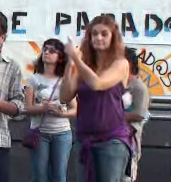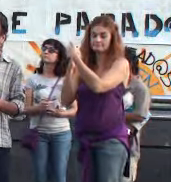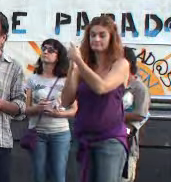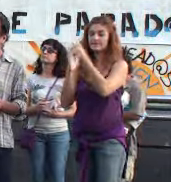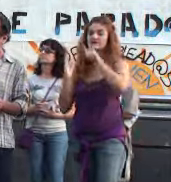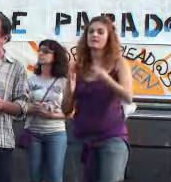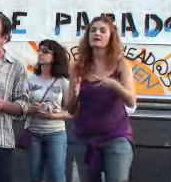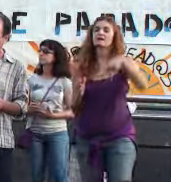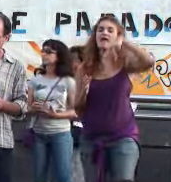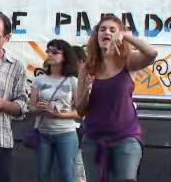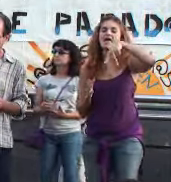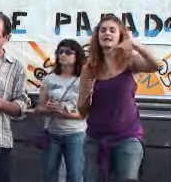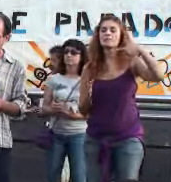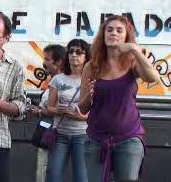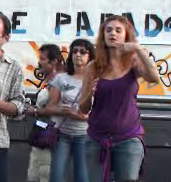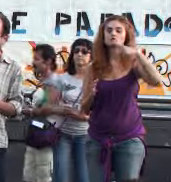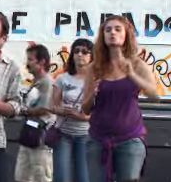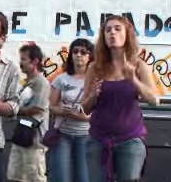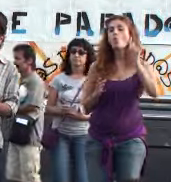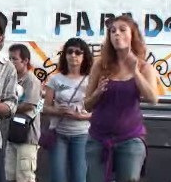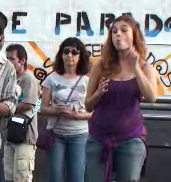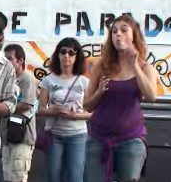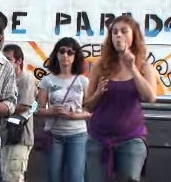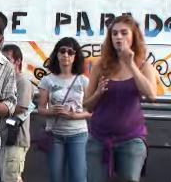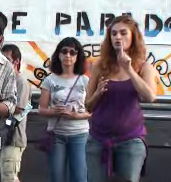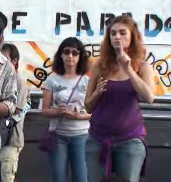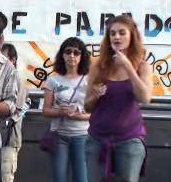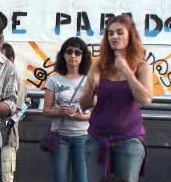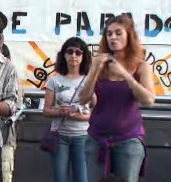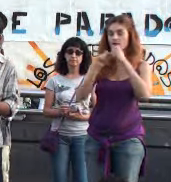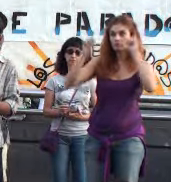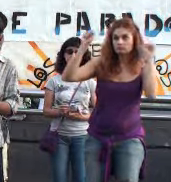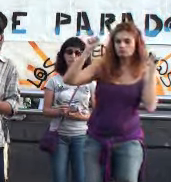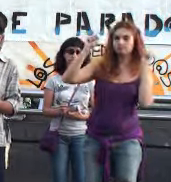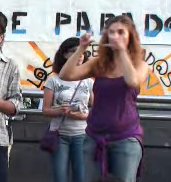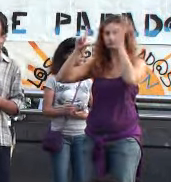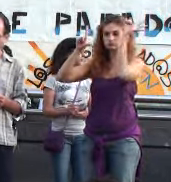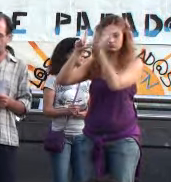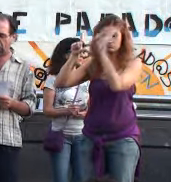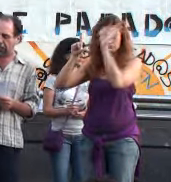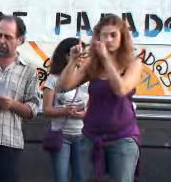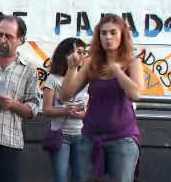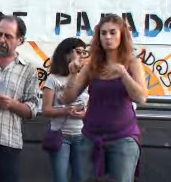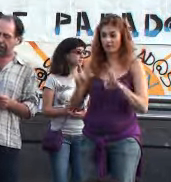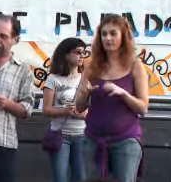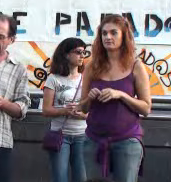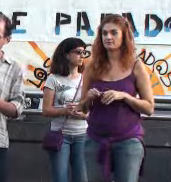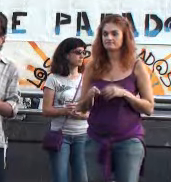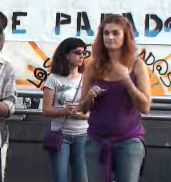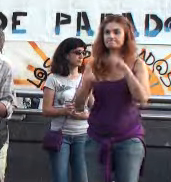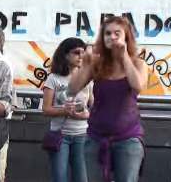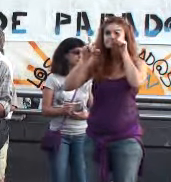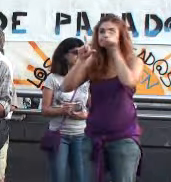de n-1.cc, donde se van colgando la información sobre la actividad de los grupos, entrando en la web de la asamblea